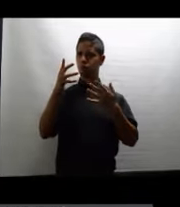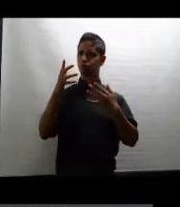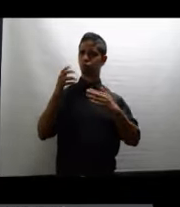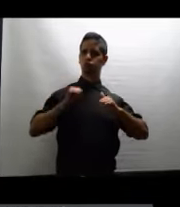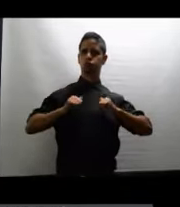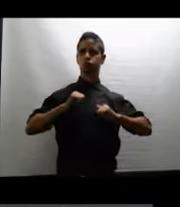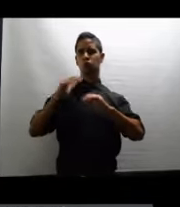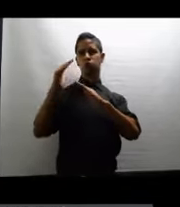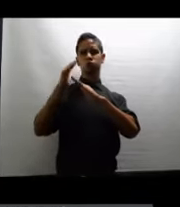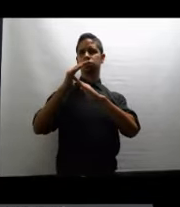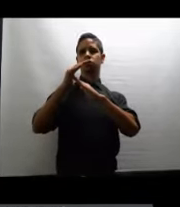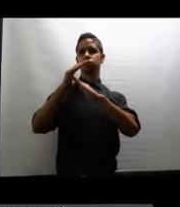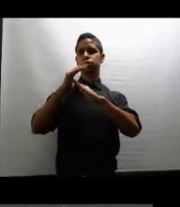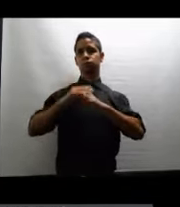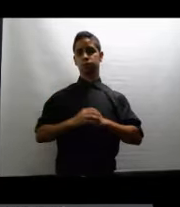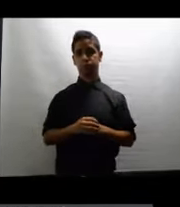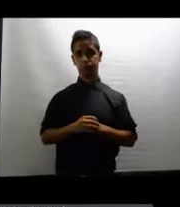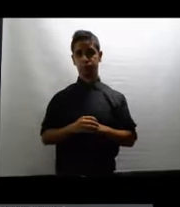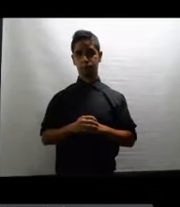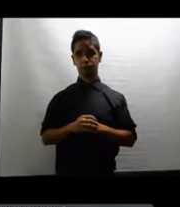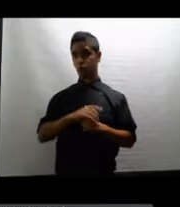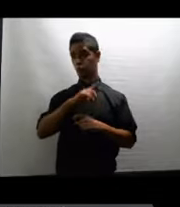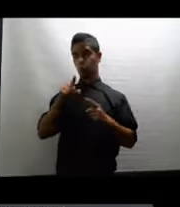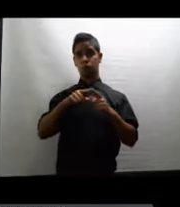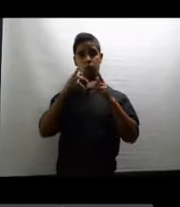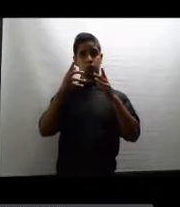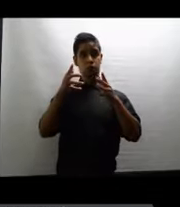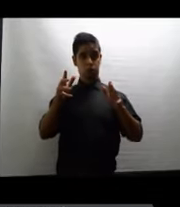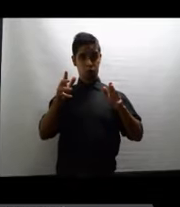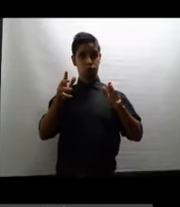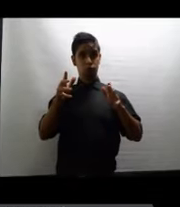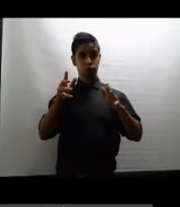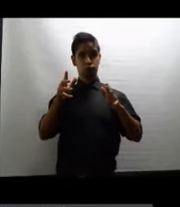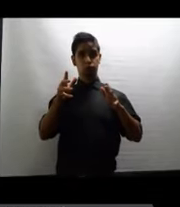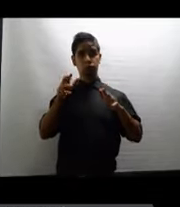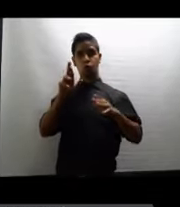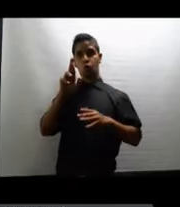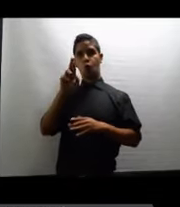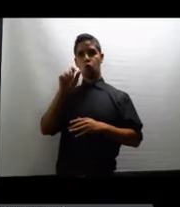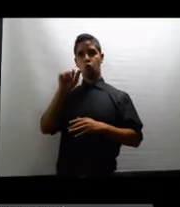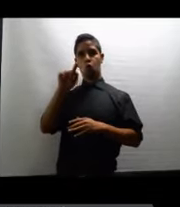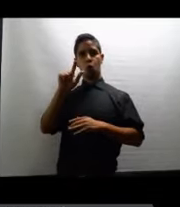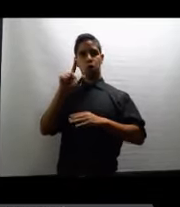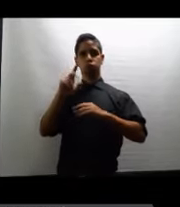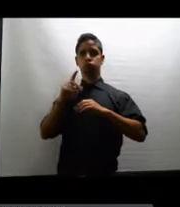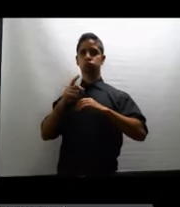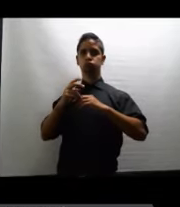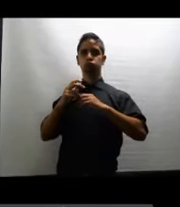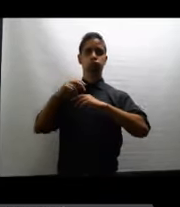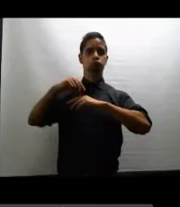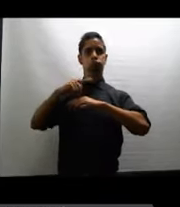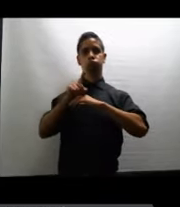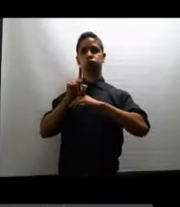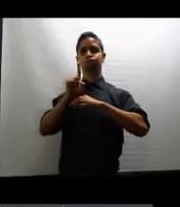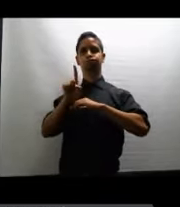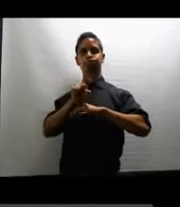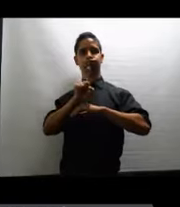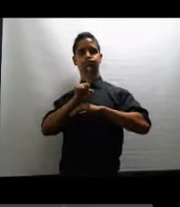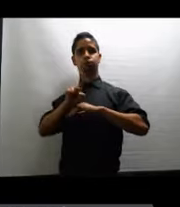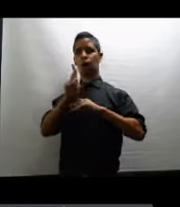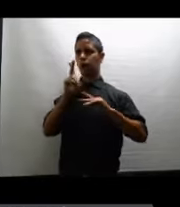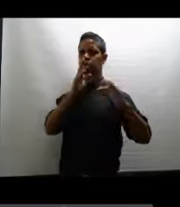magistral. Al terminar, Robert se levantó y caminó firme entre aplausos, flores